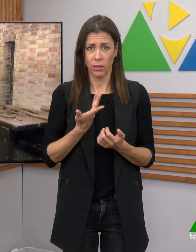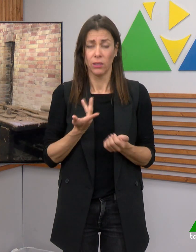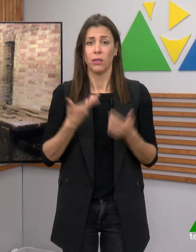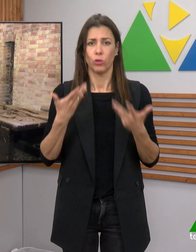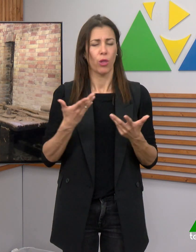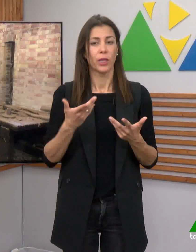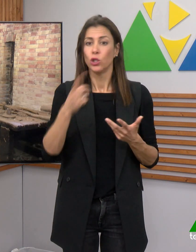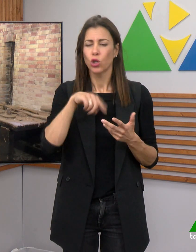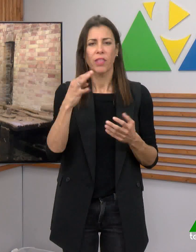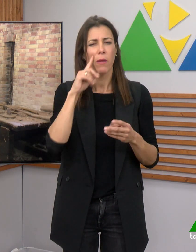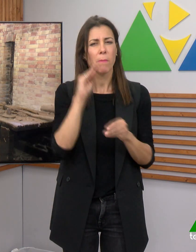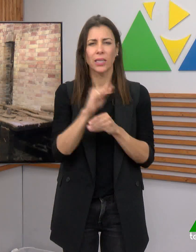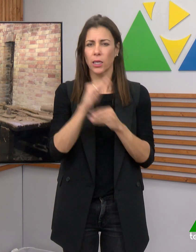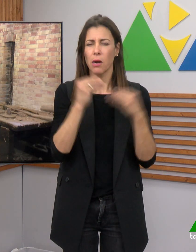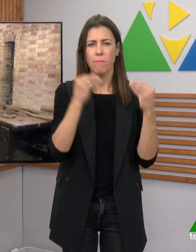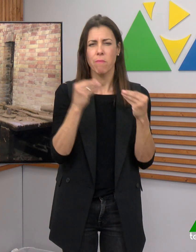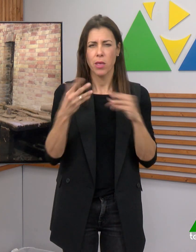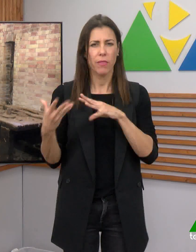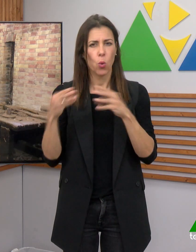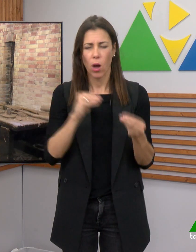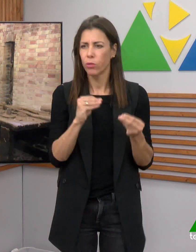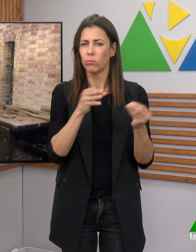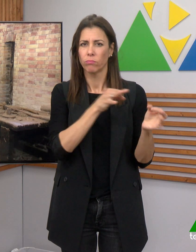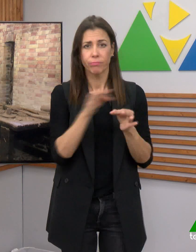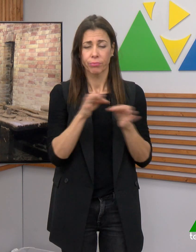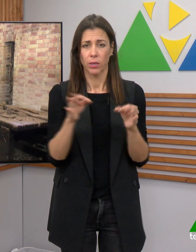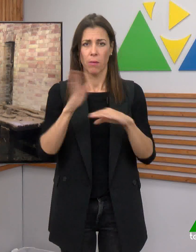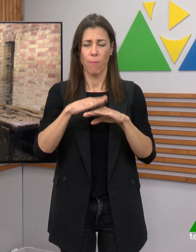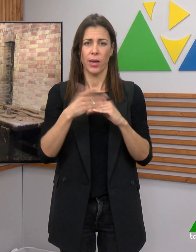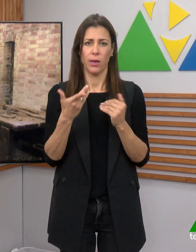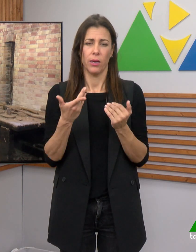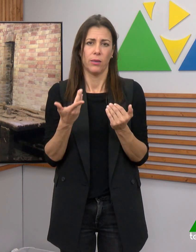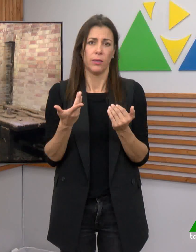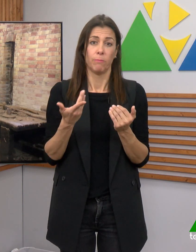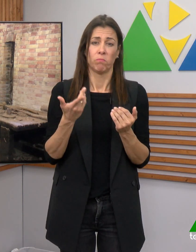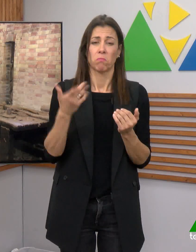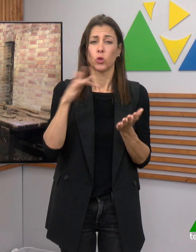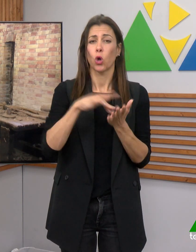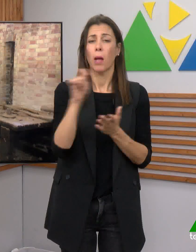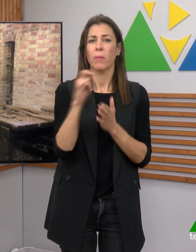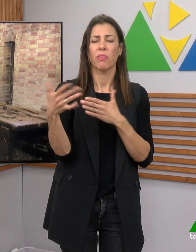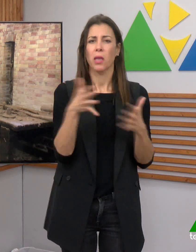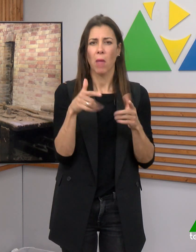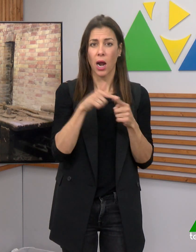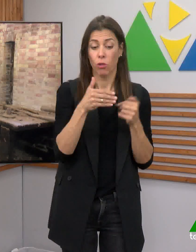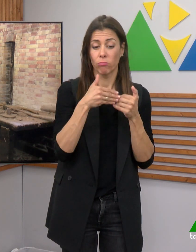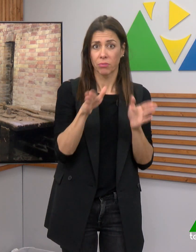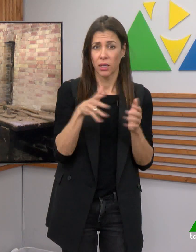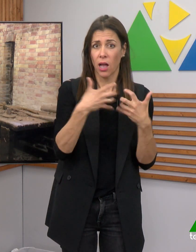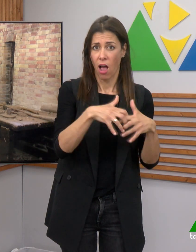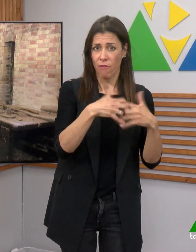que hacer es mantener esto adecuadamente y que permitiera pues que desde el mes de marzo, que se abría la fábrica,